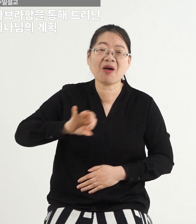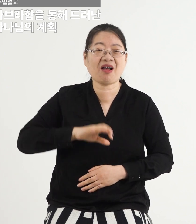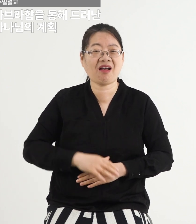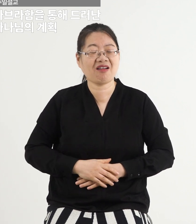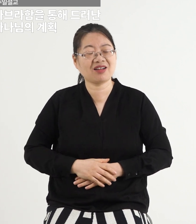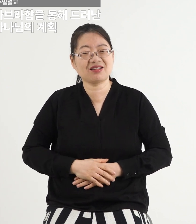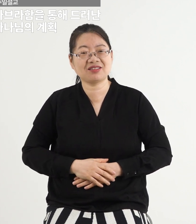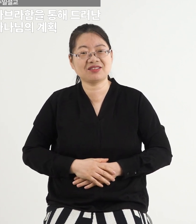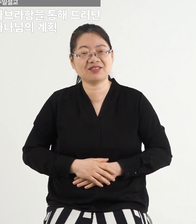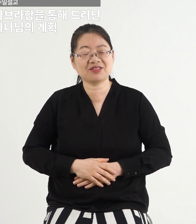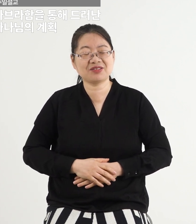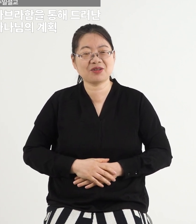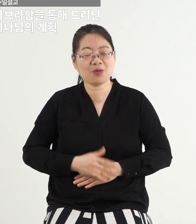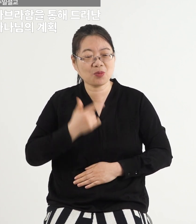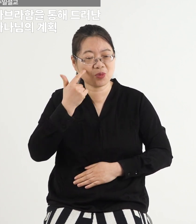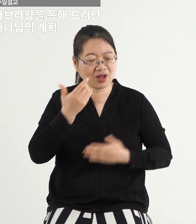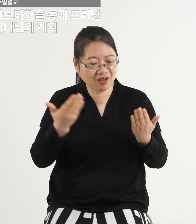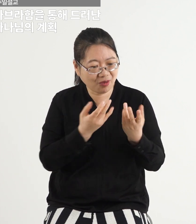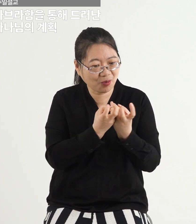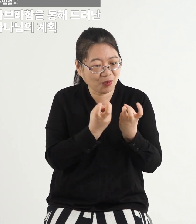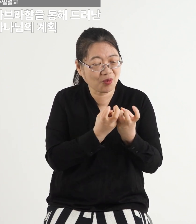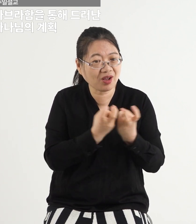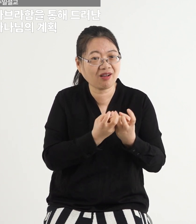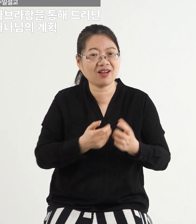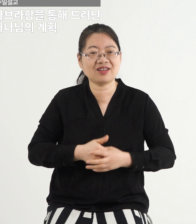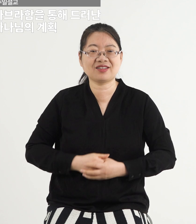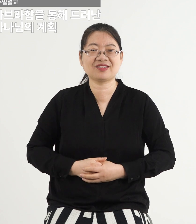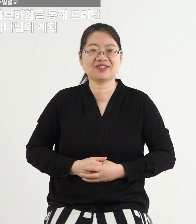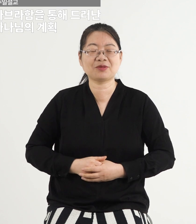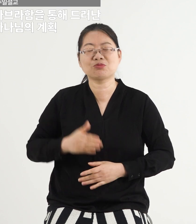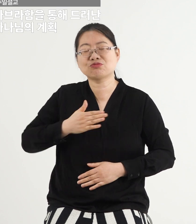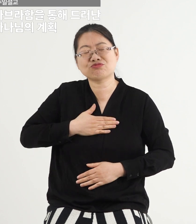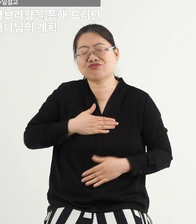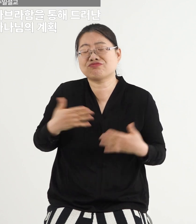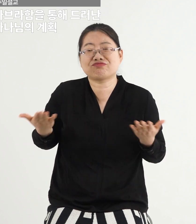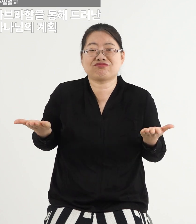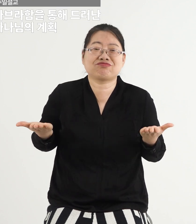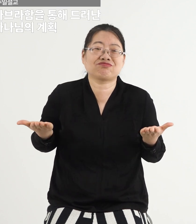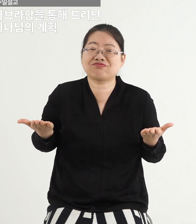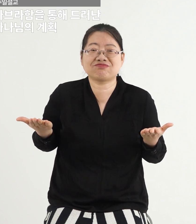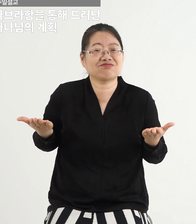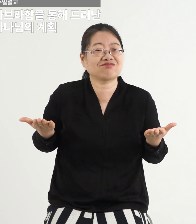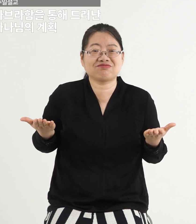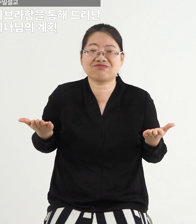다니고 어떻게 목회를 하냐? 저도 모르죠.